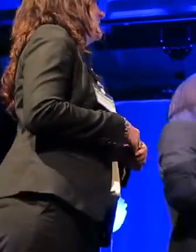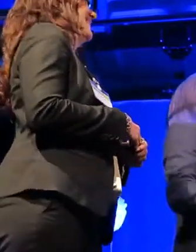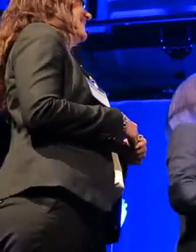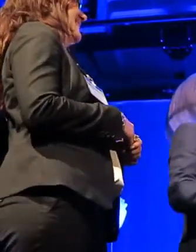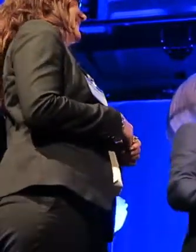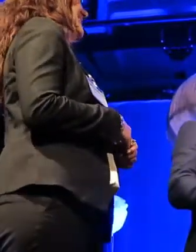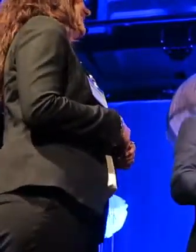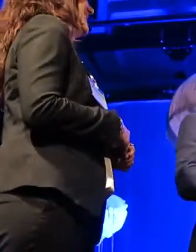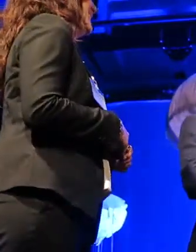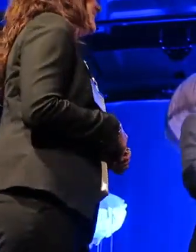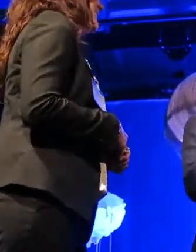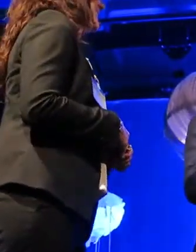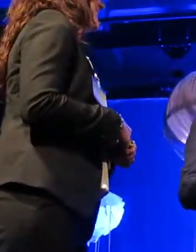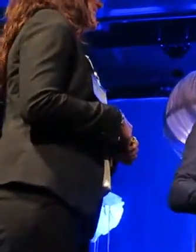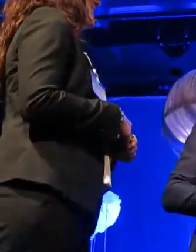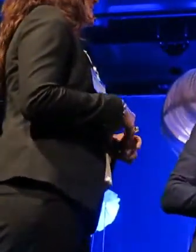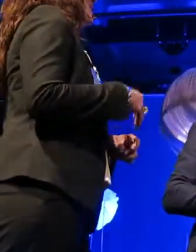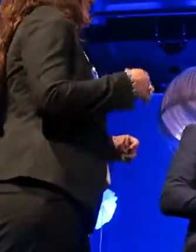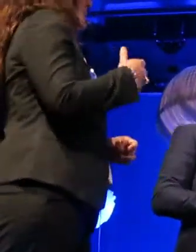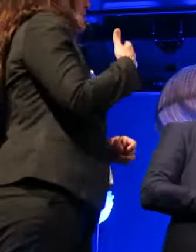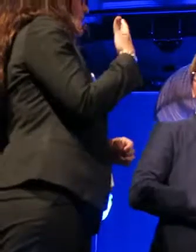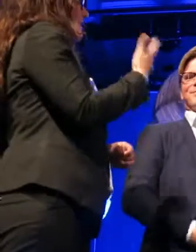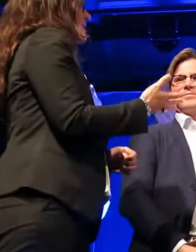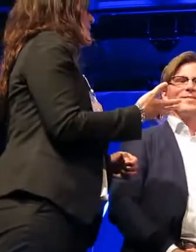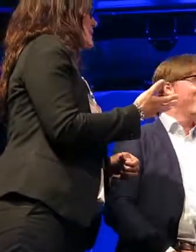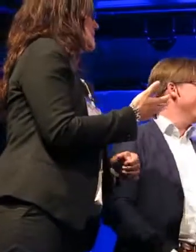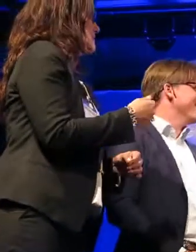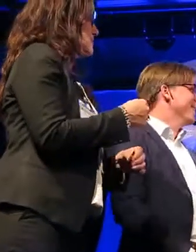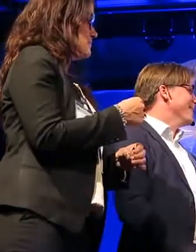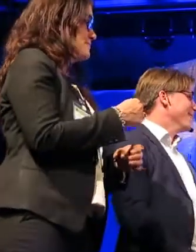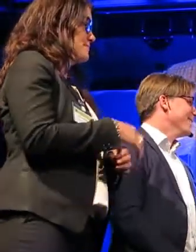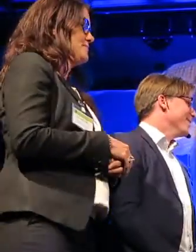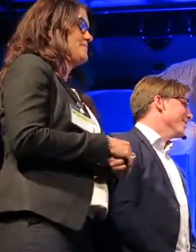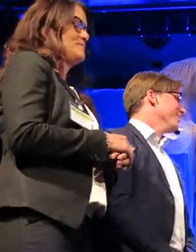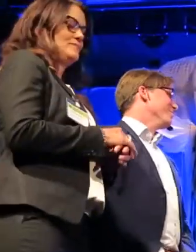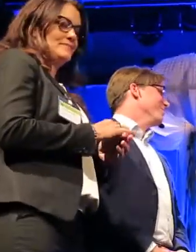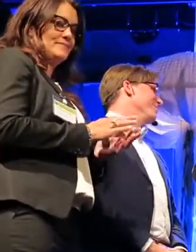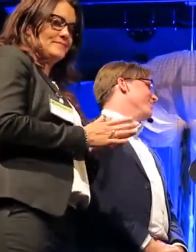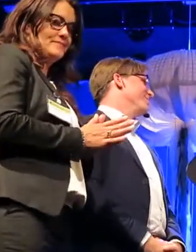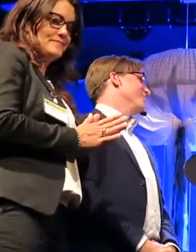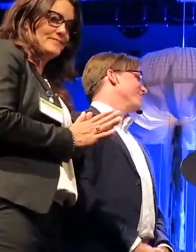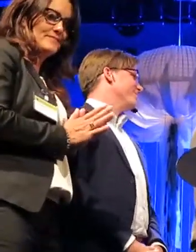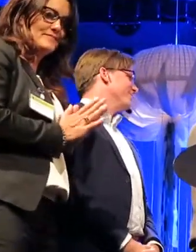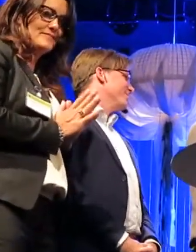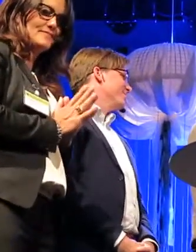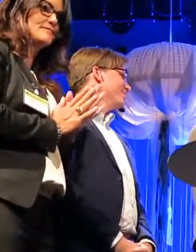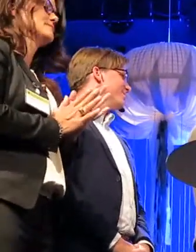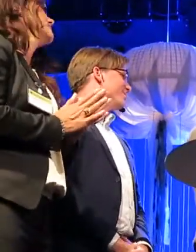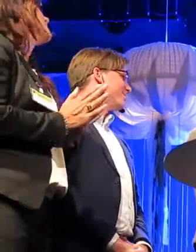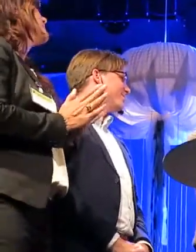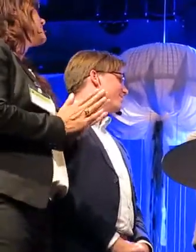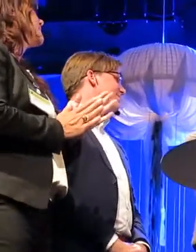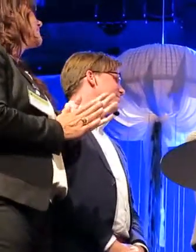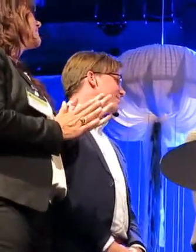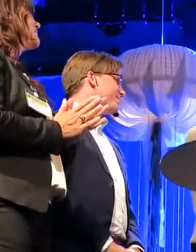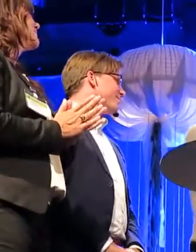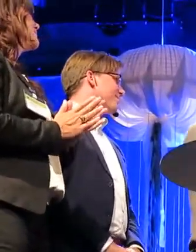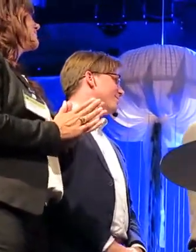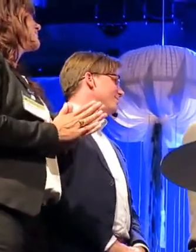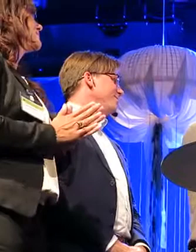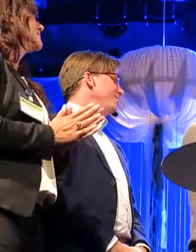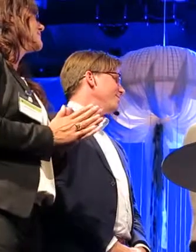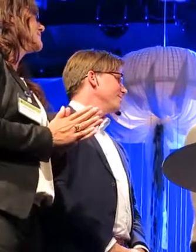Ja, kanon. Vad säger Centerpartiet om det när ni bara kollar? Som tycker att det är ganska skoj. Jag tycker att det är ganska bra idé att man inte ger